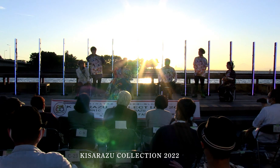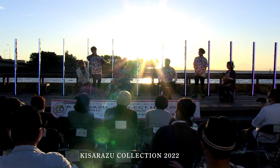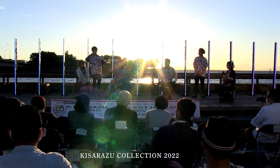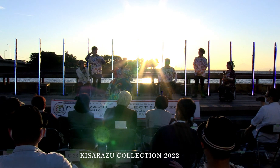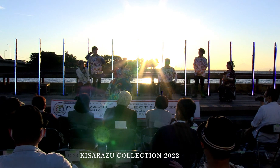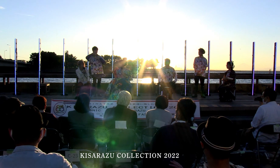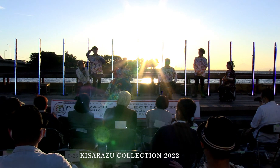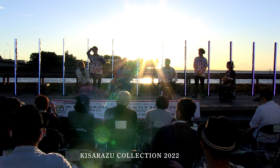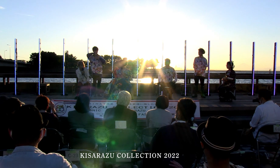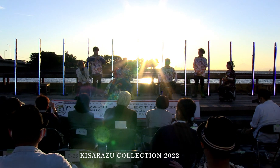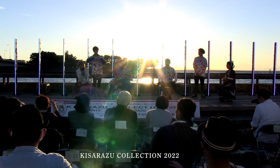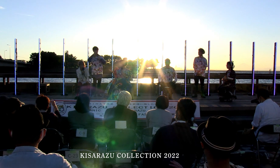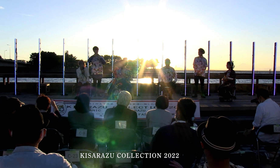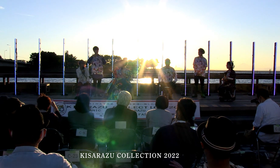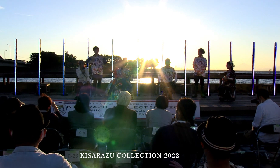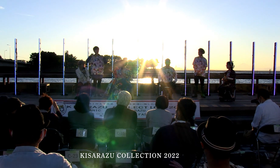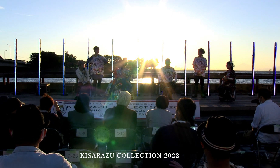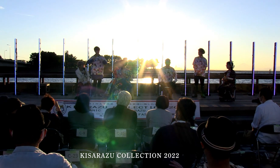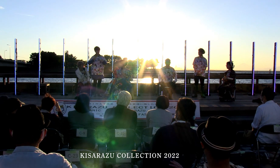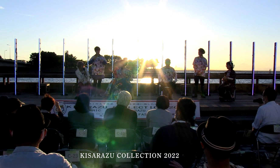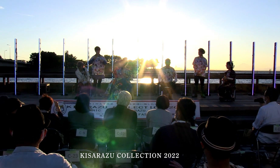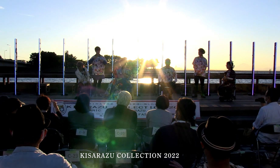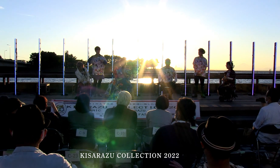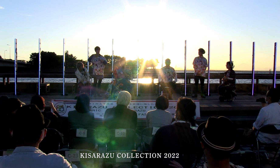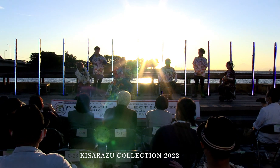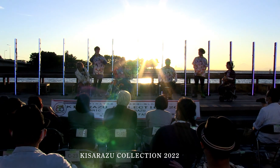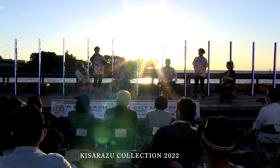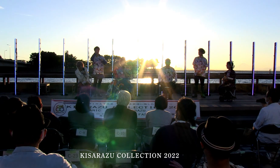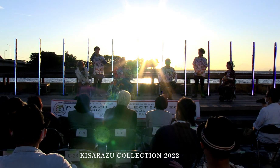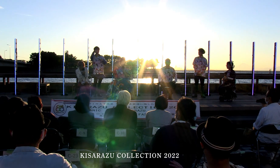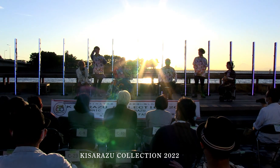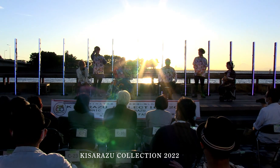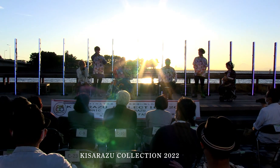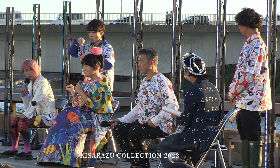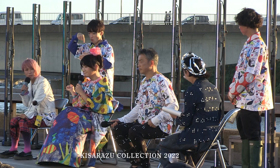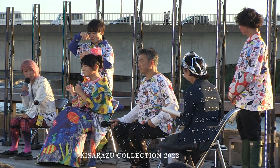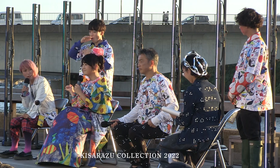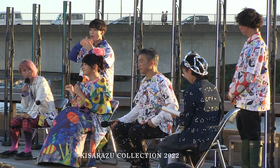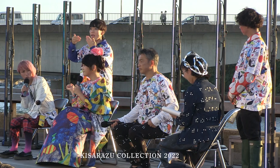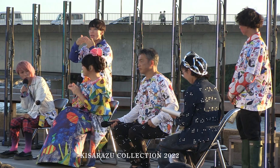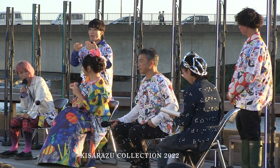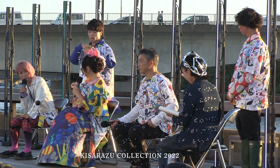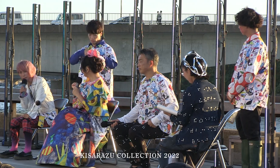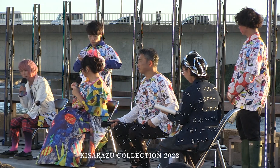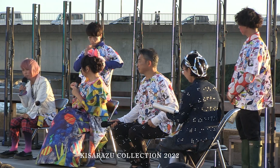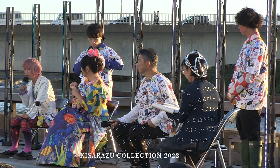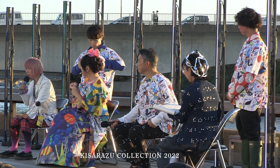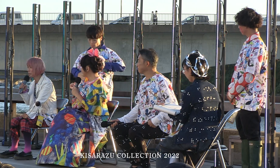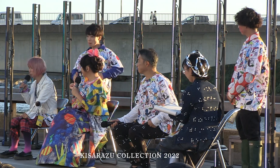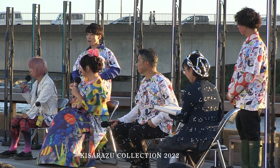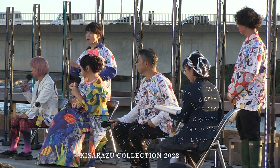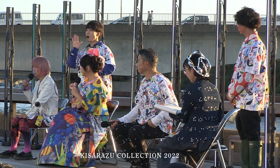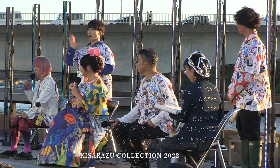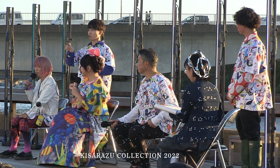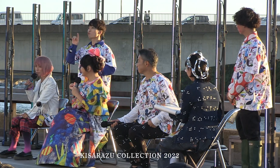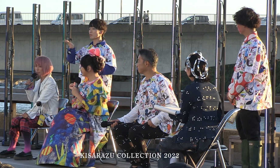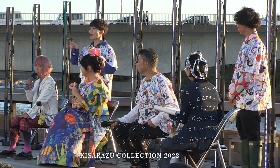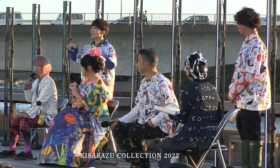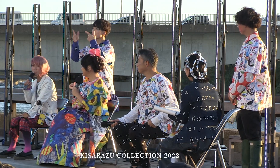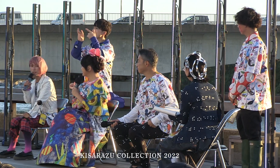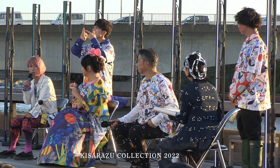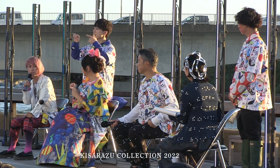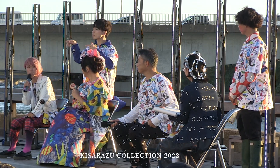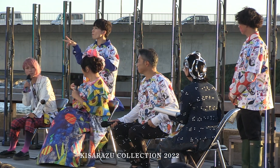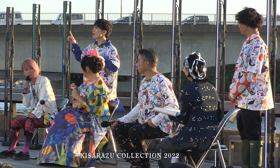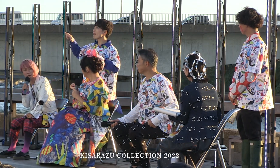の231人の絵がこの中に込められてます。でその木更津パレットという名前で新